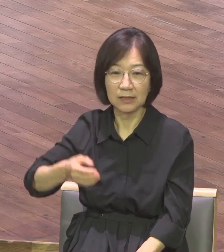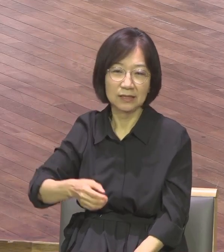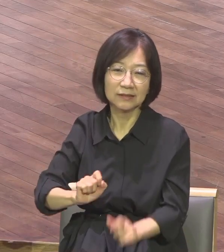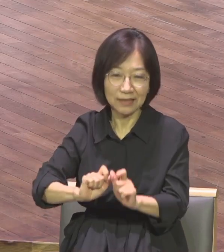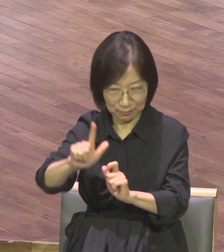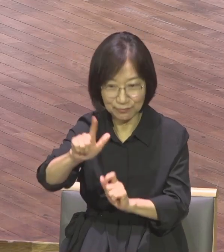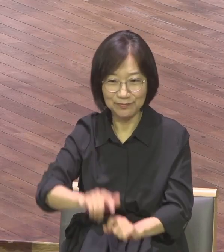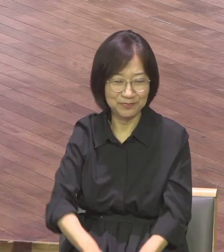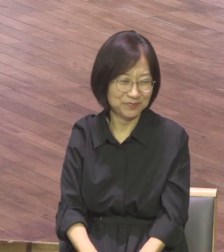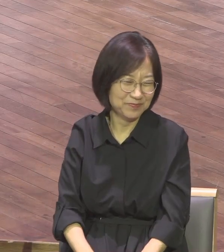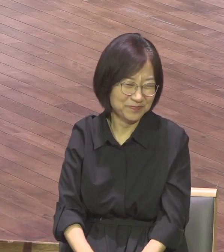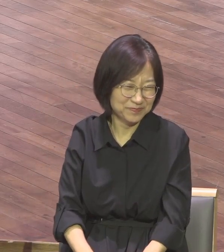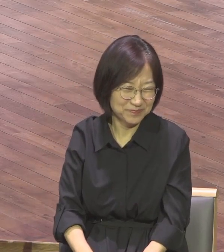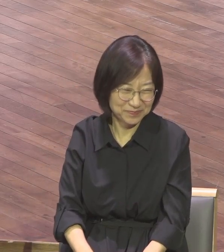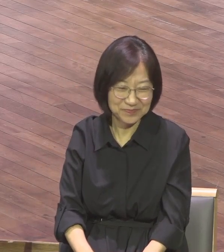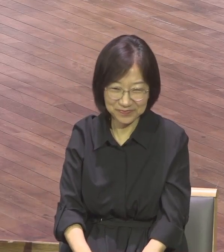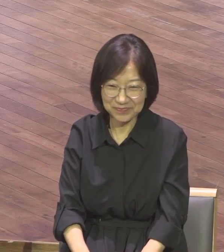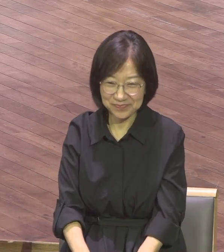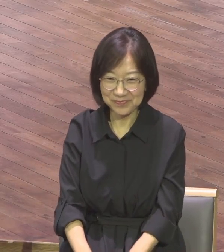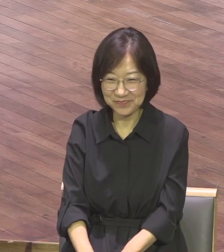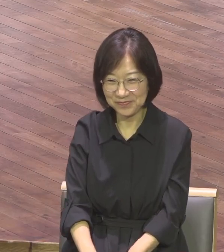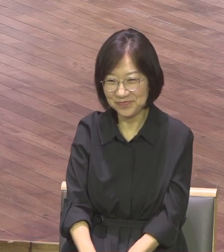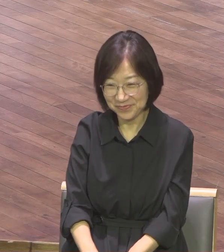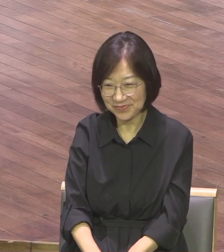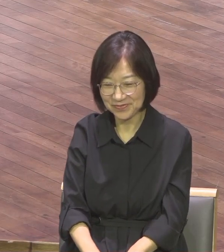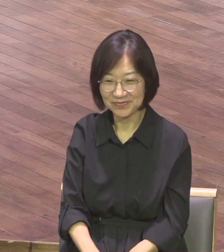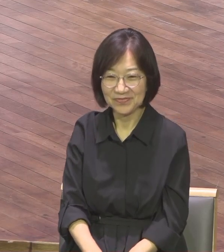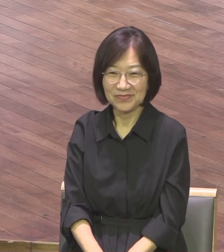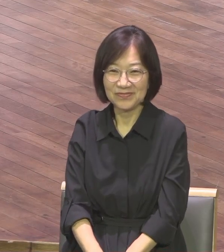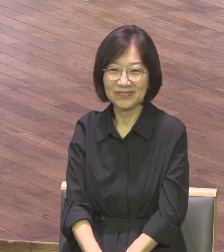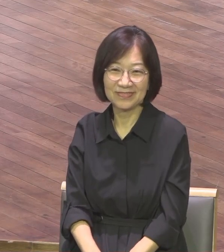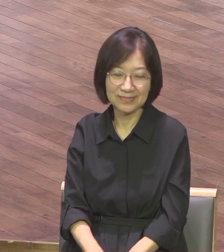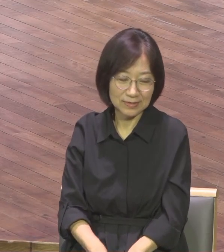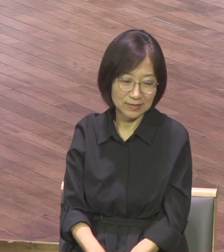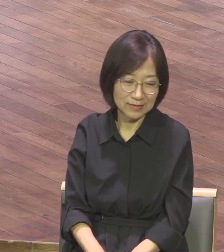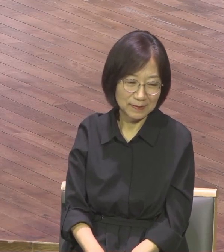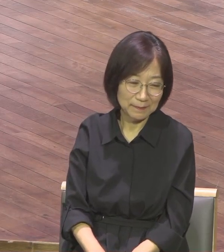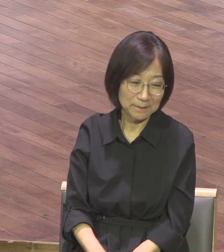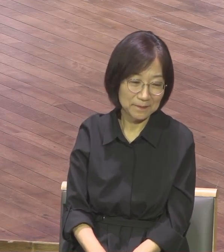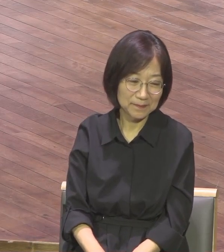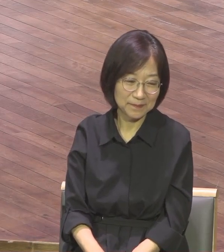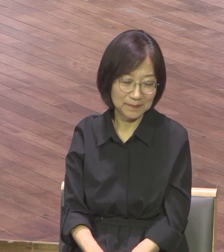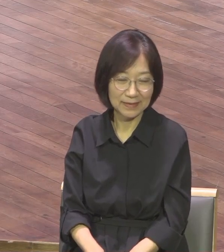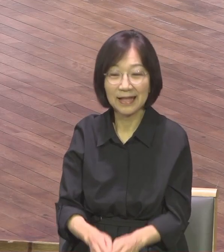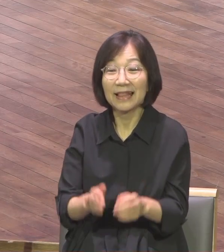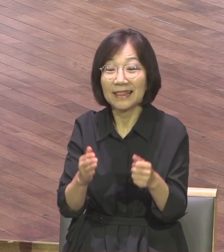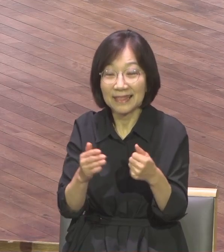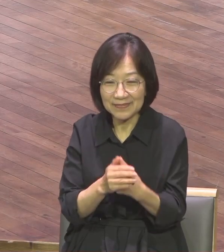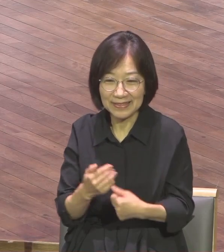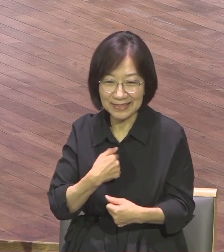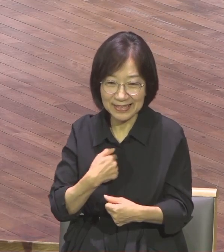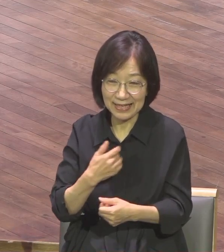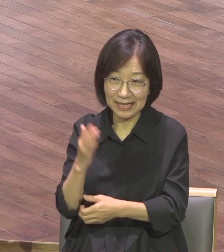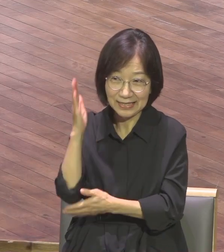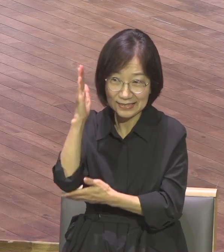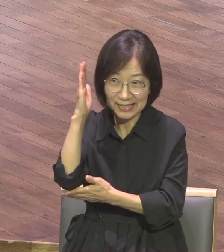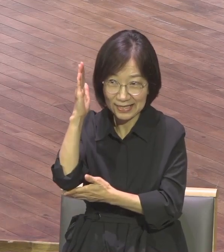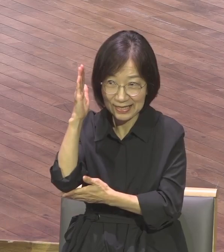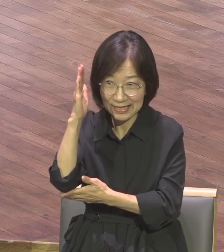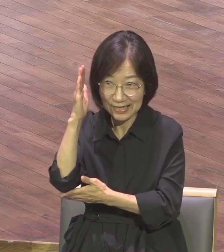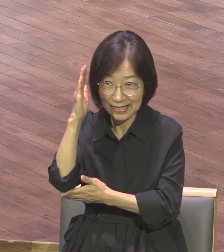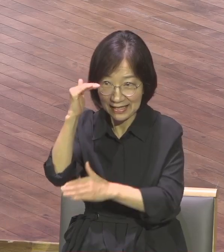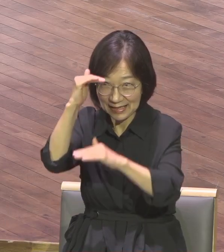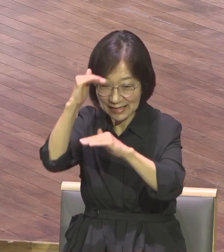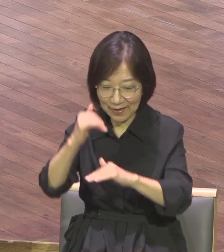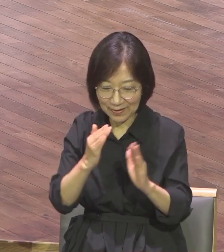근데 계속 잊어버려. 그래가지고 맨날 당해. 그래서 책 설교집을 계속해서 두면 그 책자를